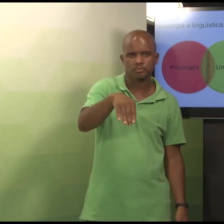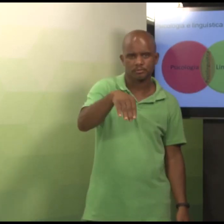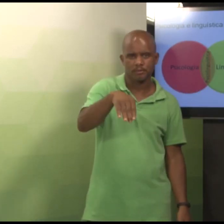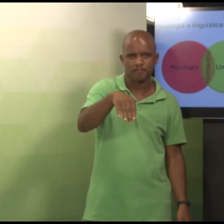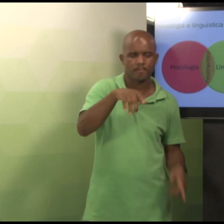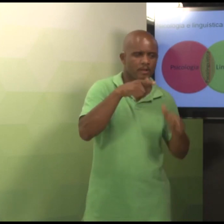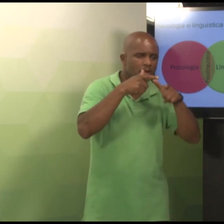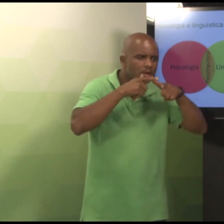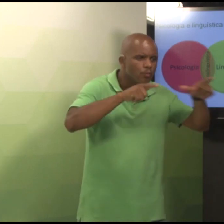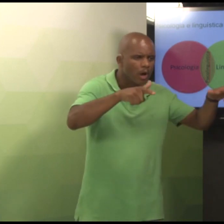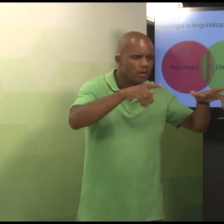linguagem.